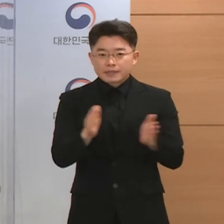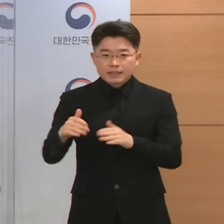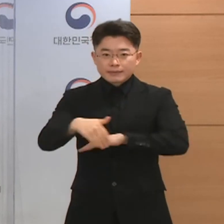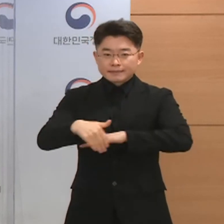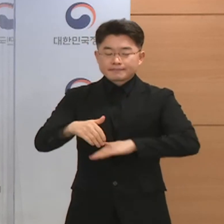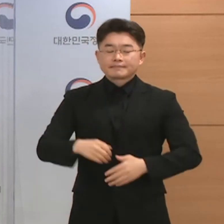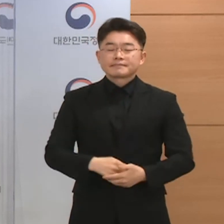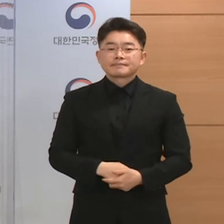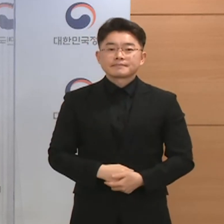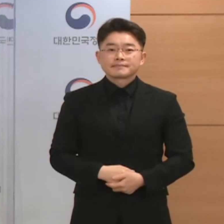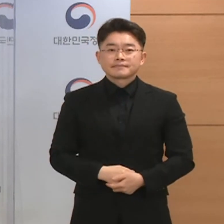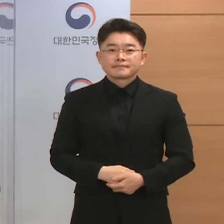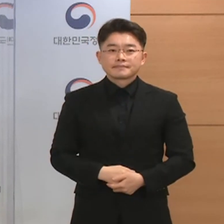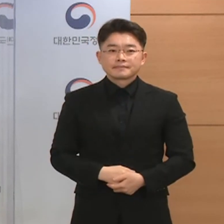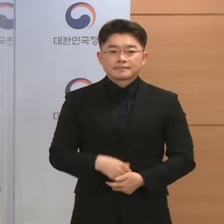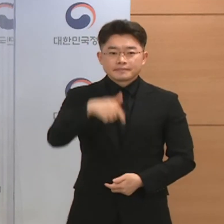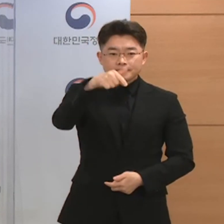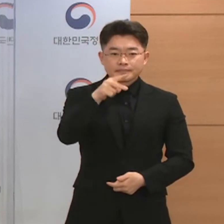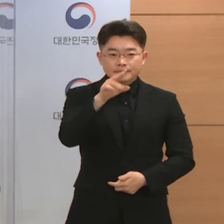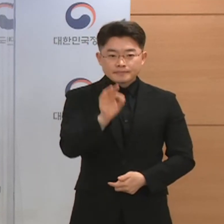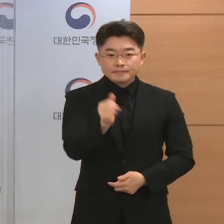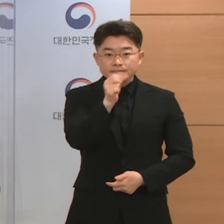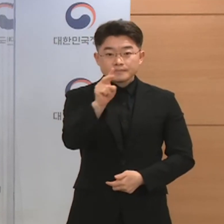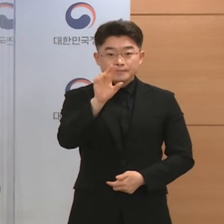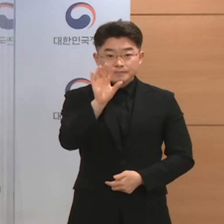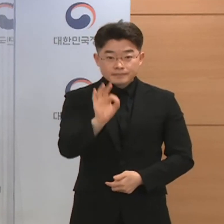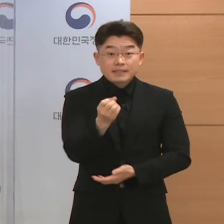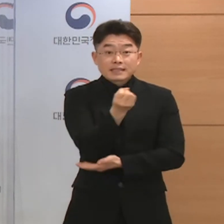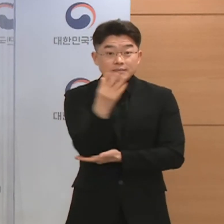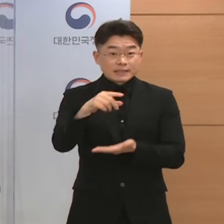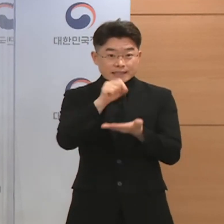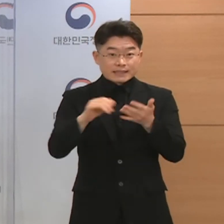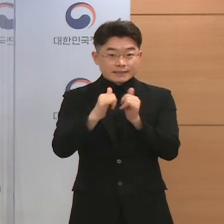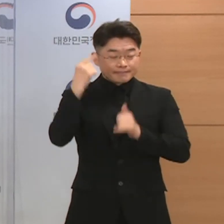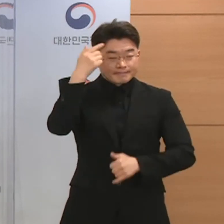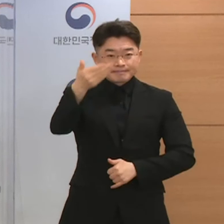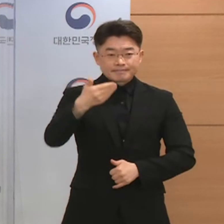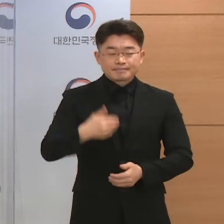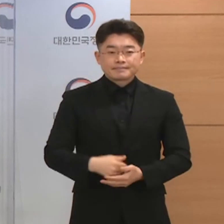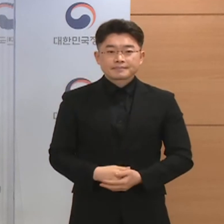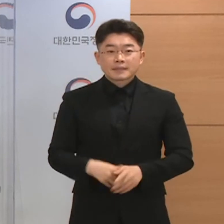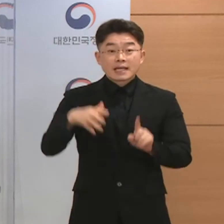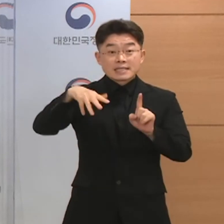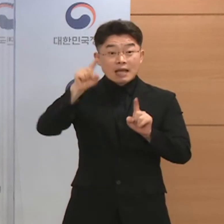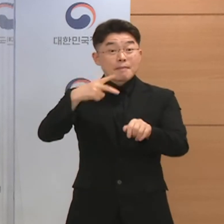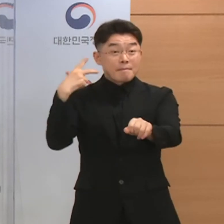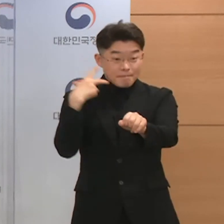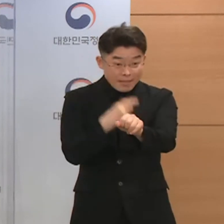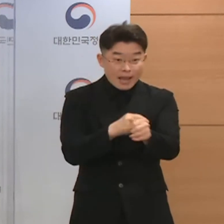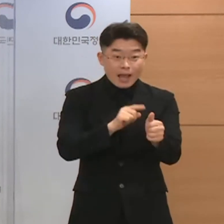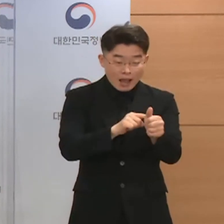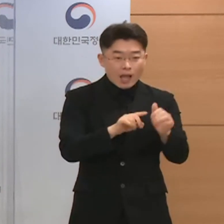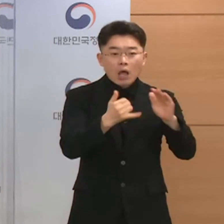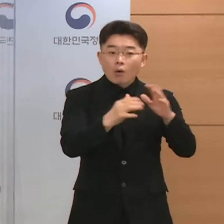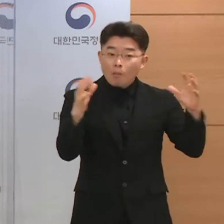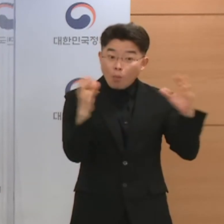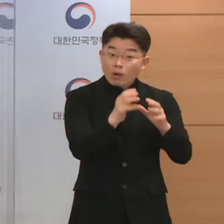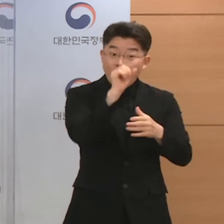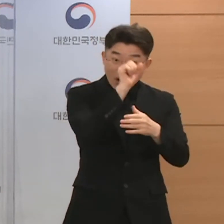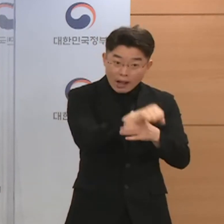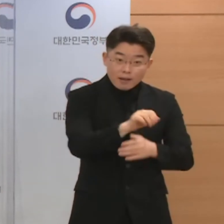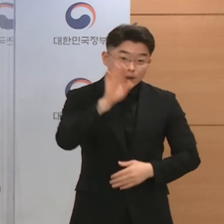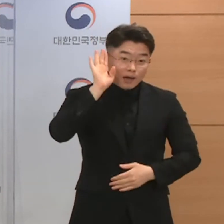하겠습니다. 경향신문 조영국 기자님 질의입니다. 1차 접종 후 가족 모임이 전면 허용되면서